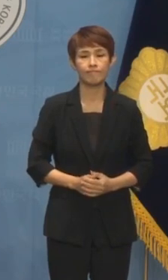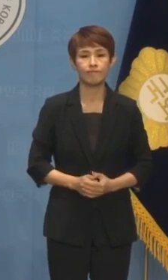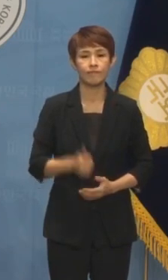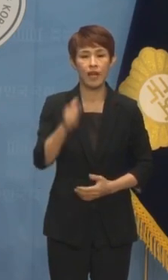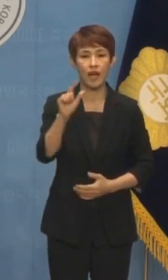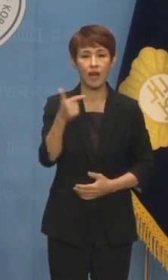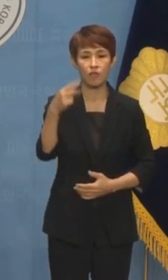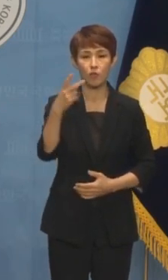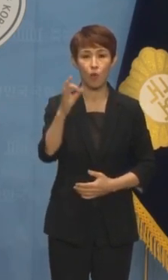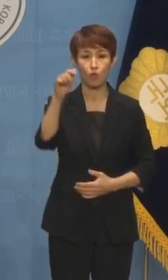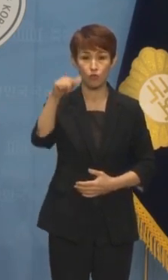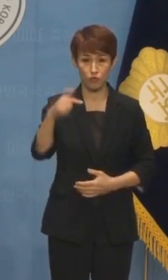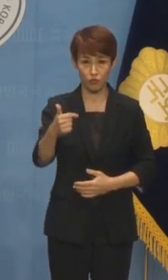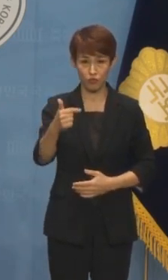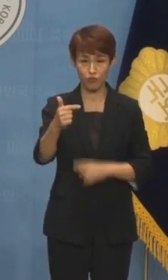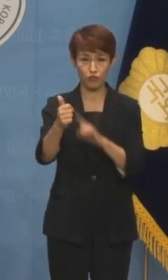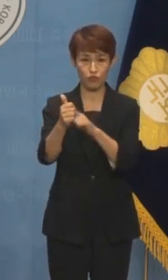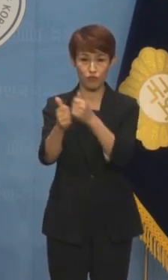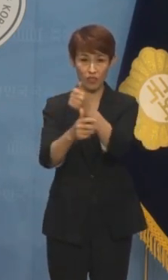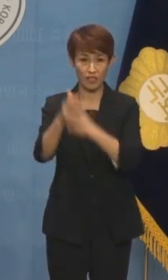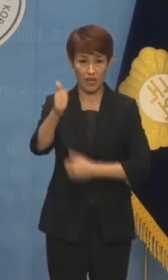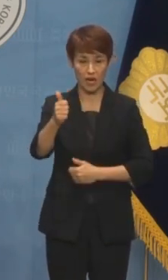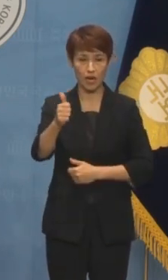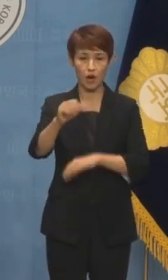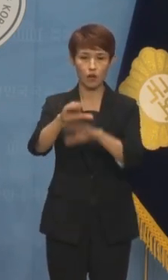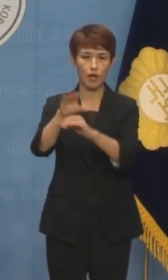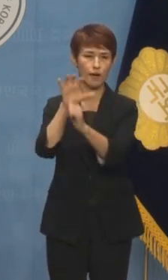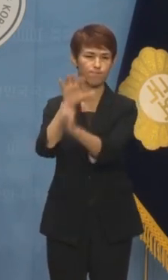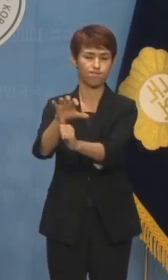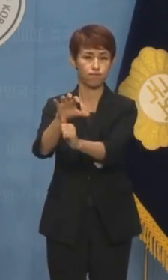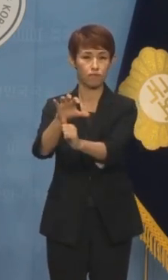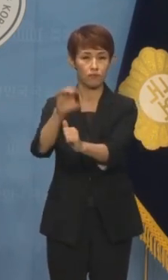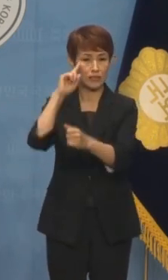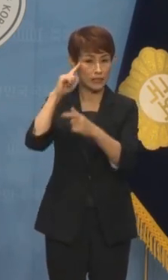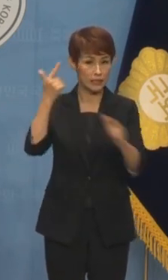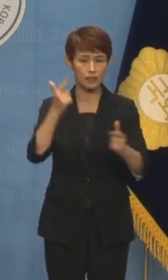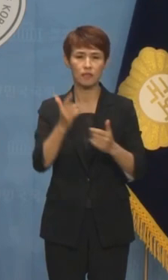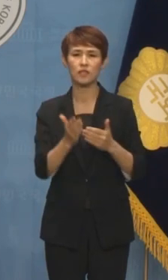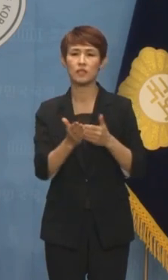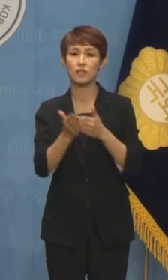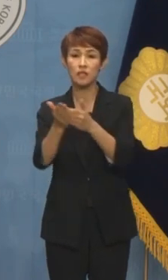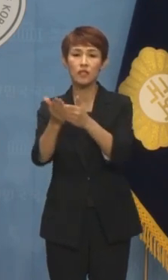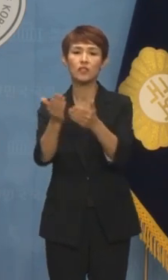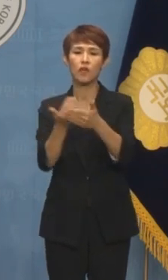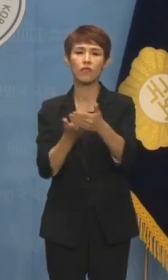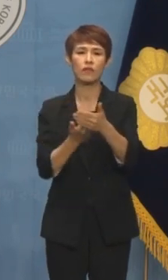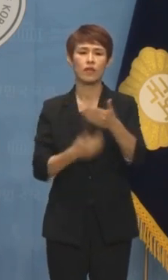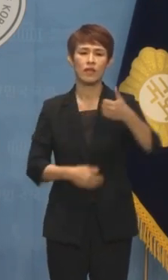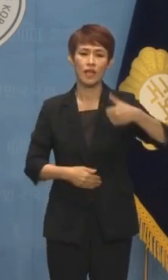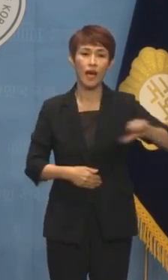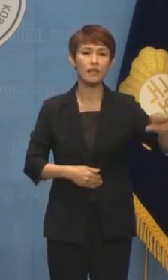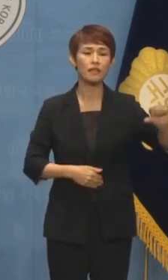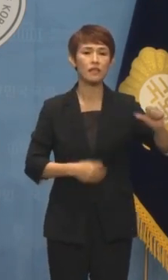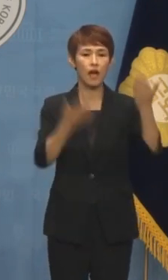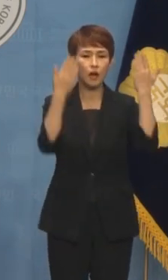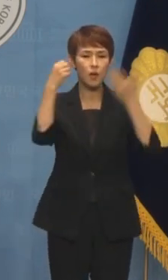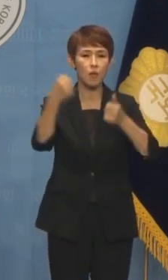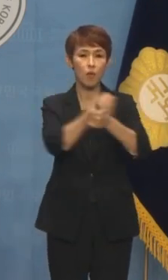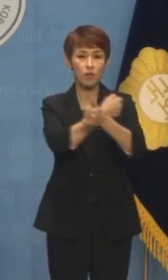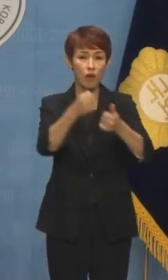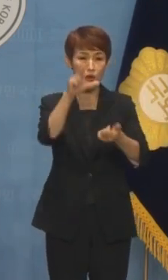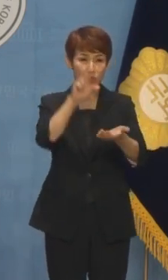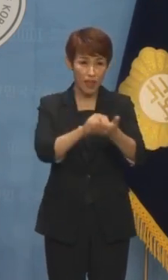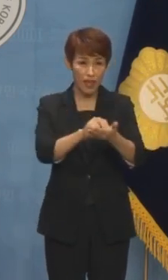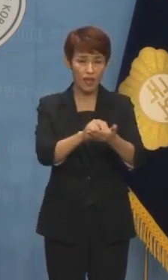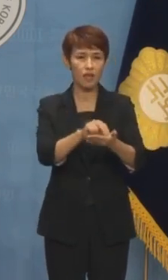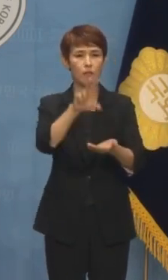한동훈 전 위원장 언틀막 이의 신청 전에 아들의 학폭 무마 의혹부터